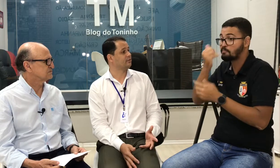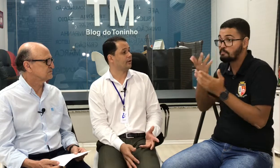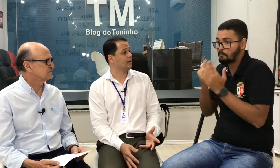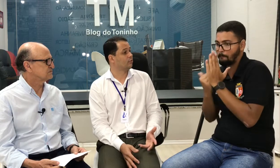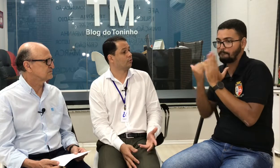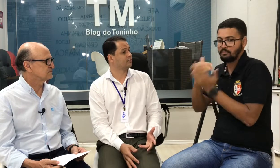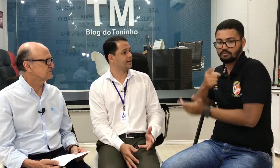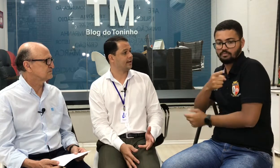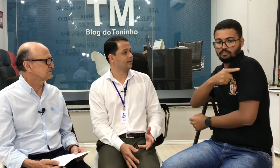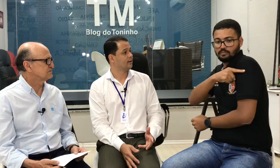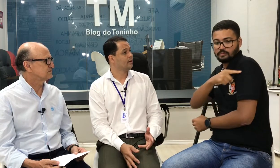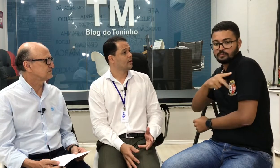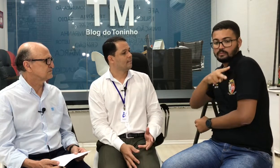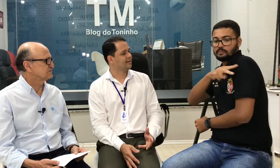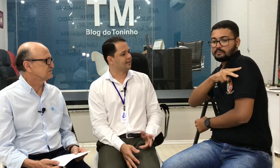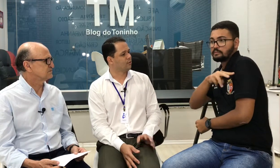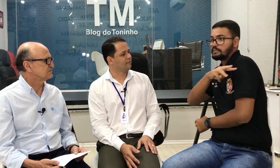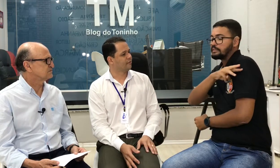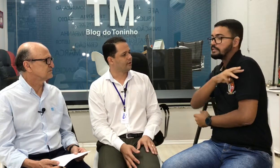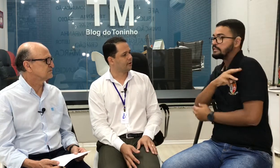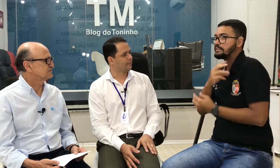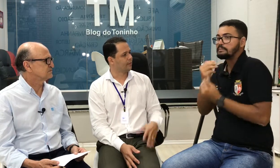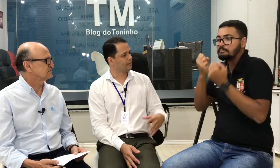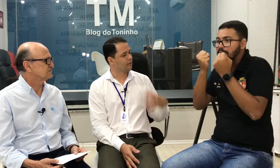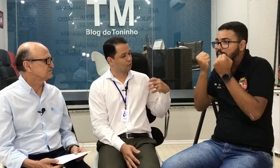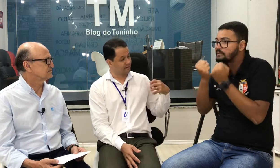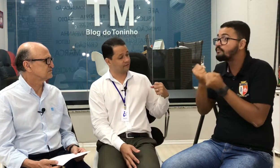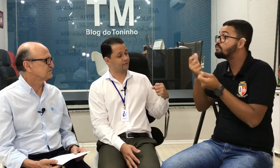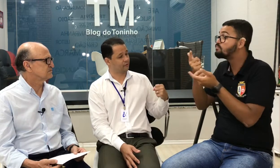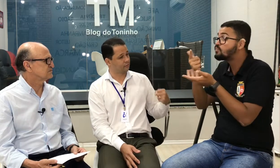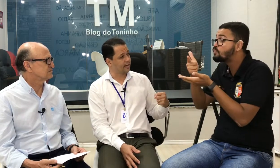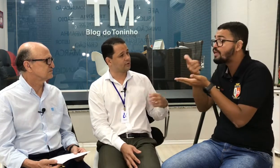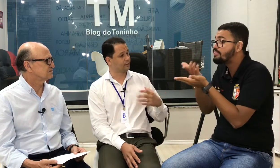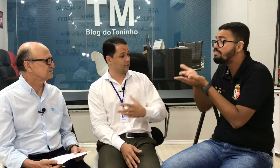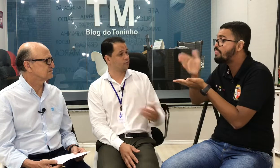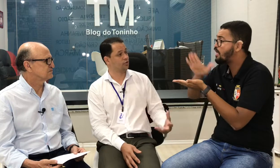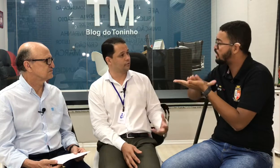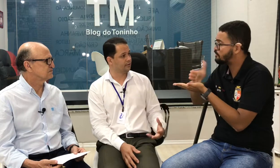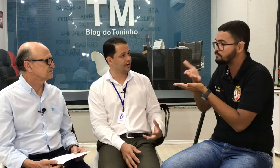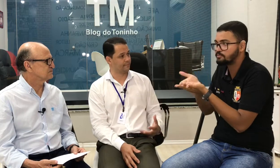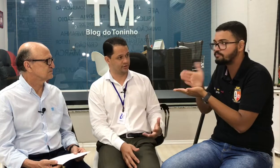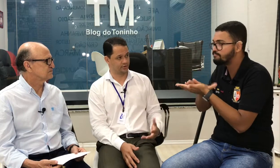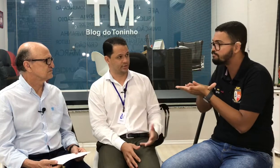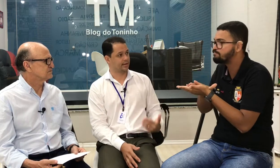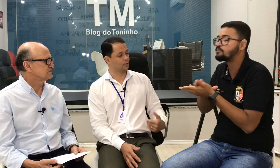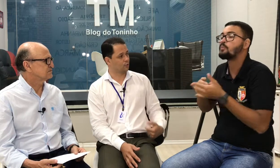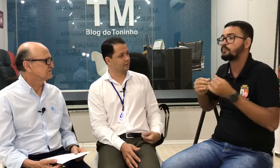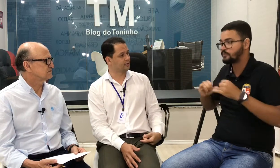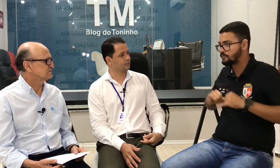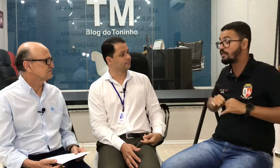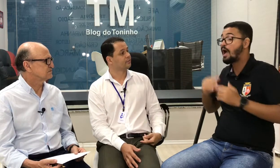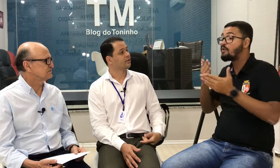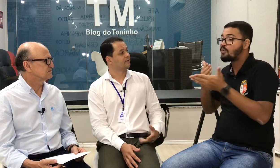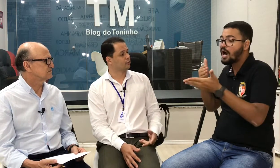não consegue. Mas aí quando foi, desde o começo, essa dificuldade, porque não tinha o intérprete lá no começo, foi um